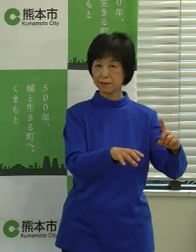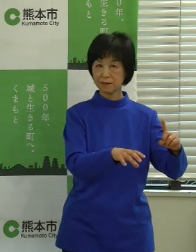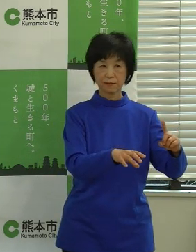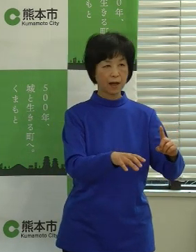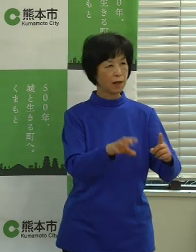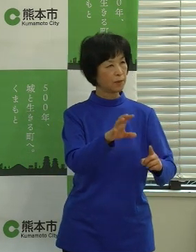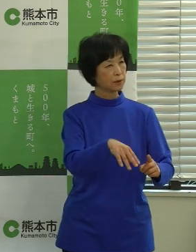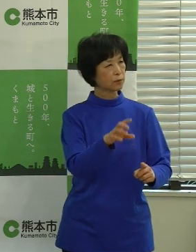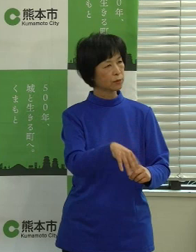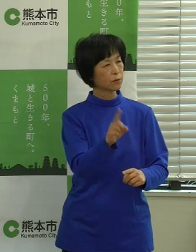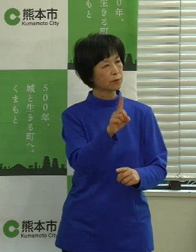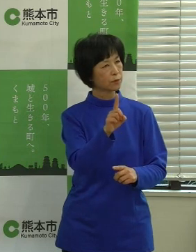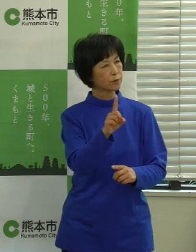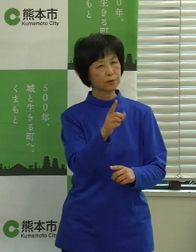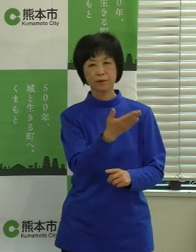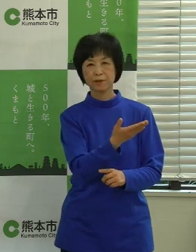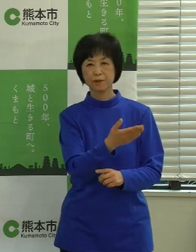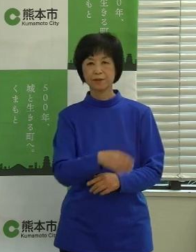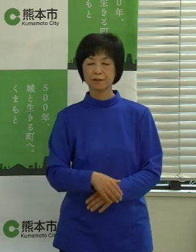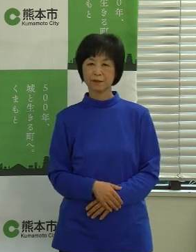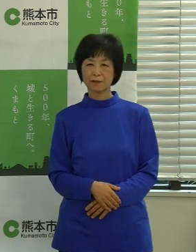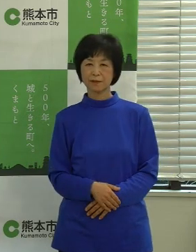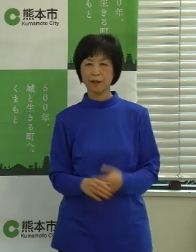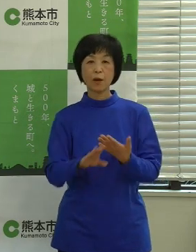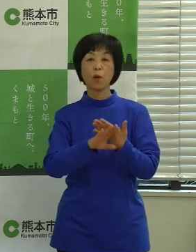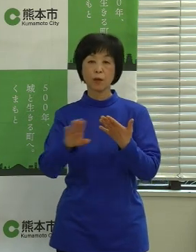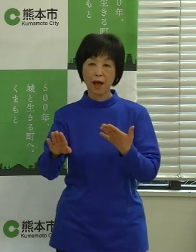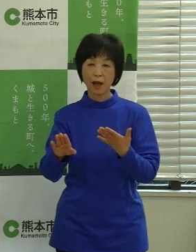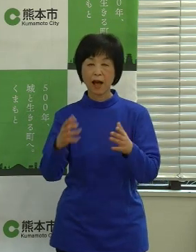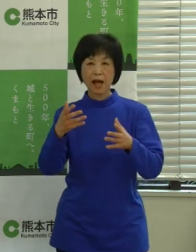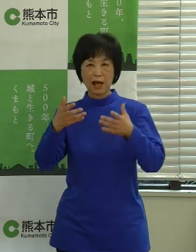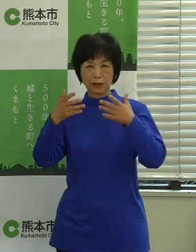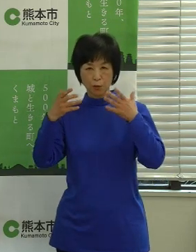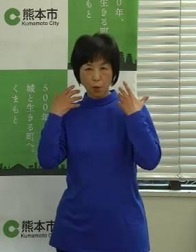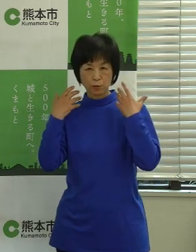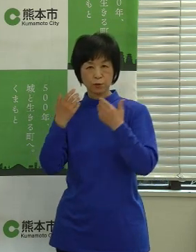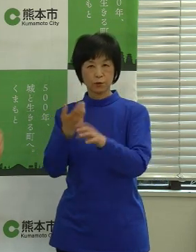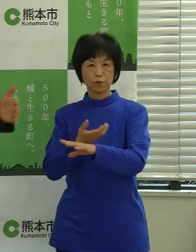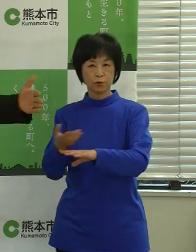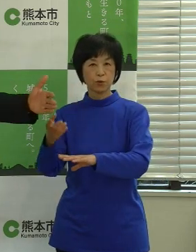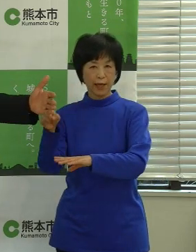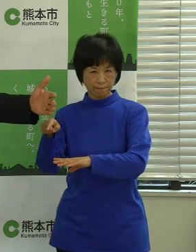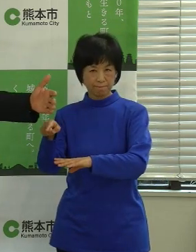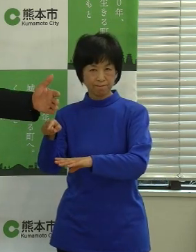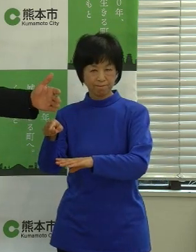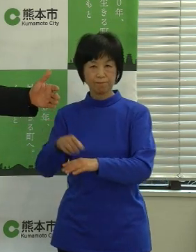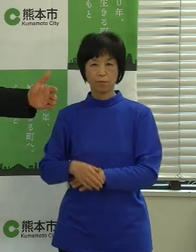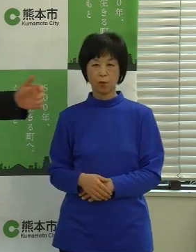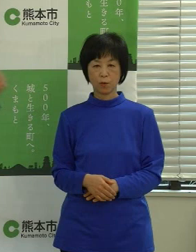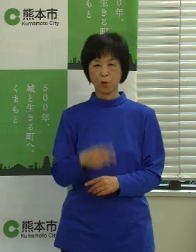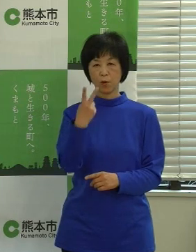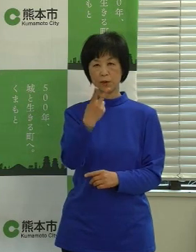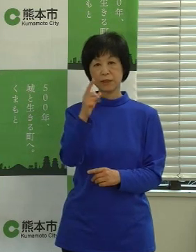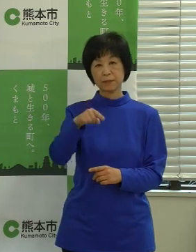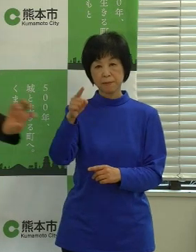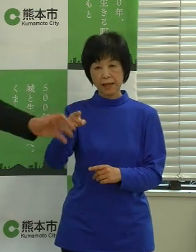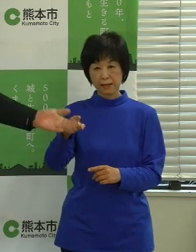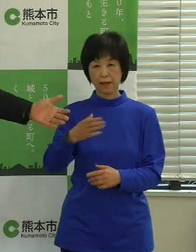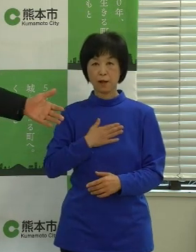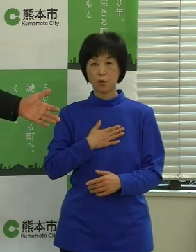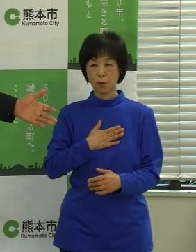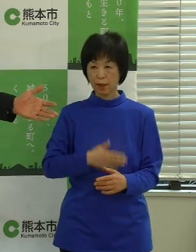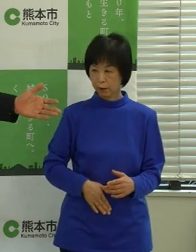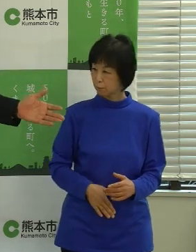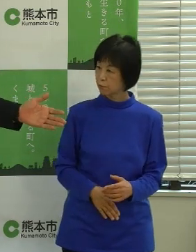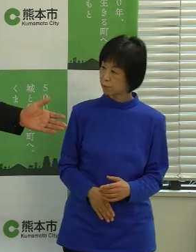そういったところがですね、あと動植物園等にもですね、確かその2メーターのですね、これ